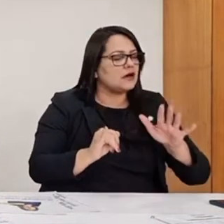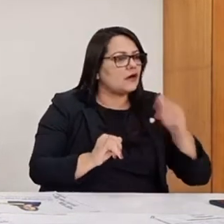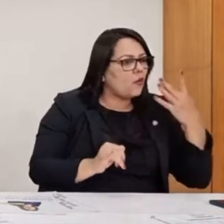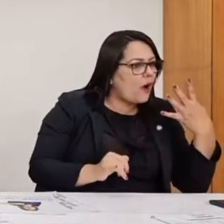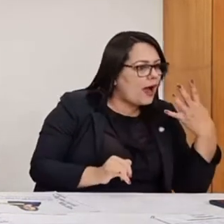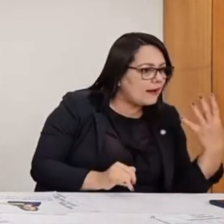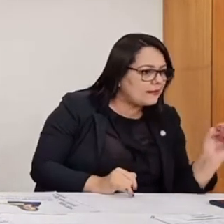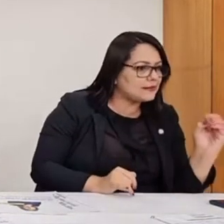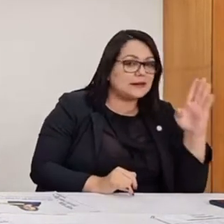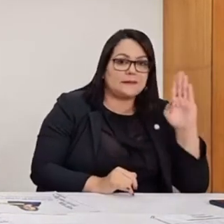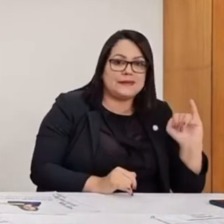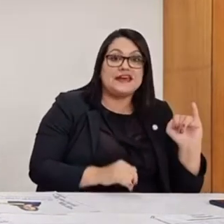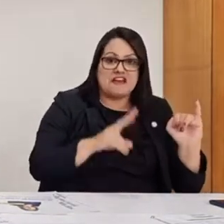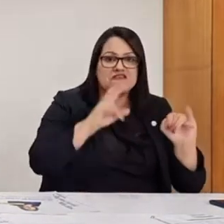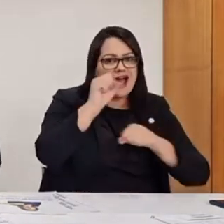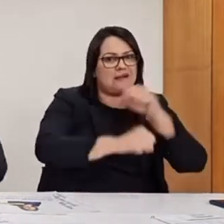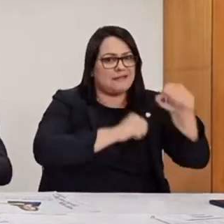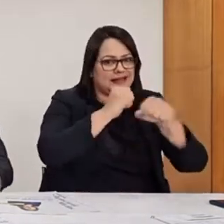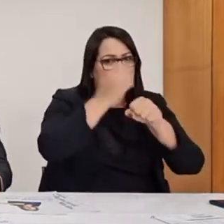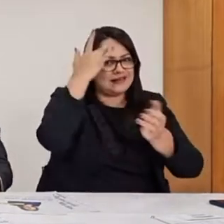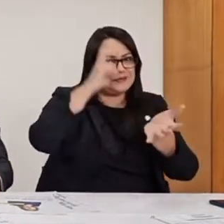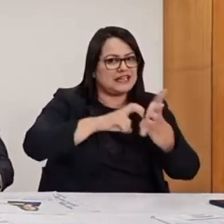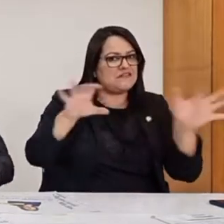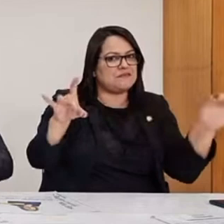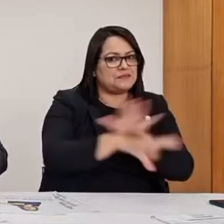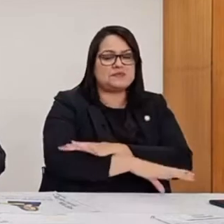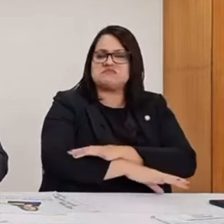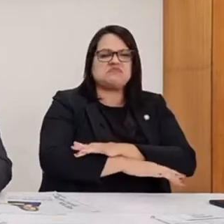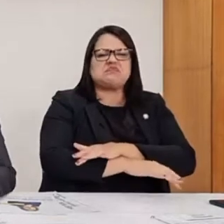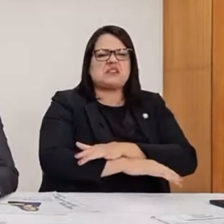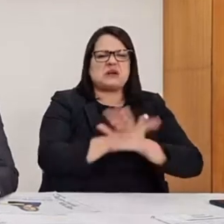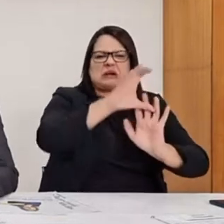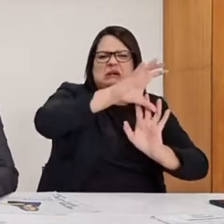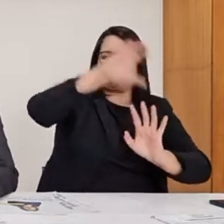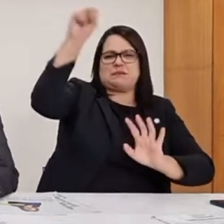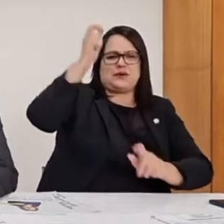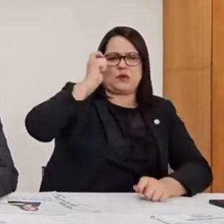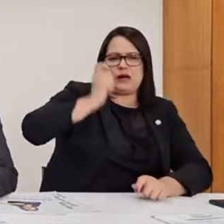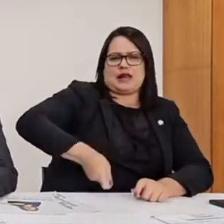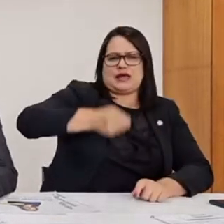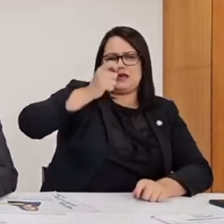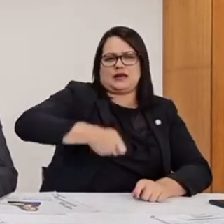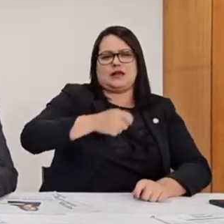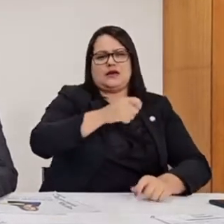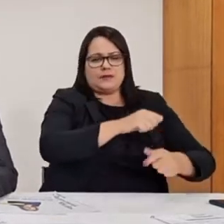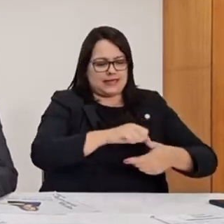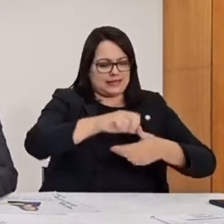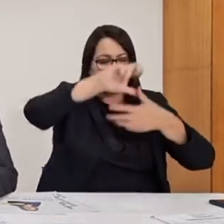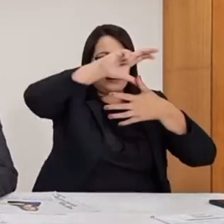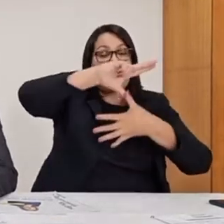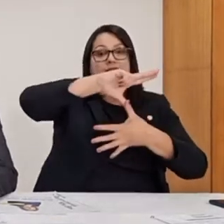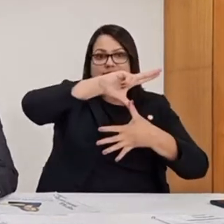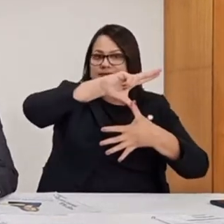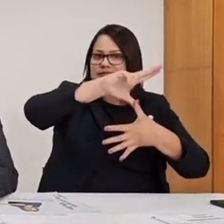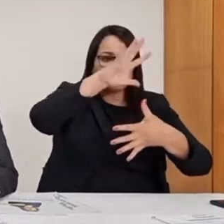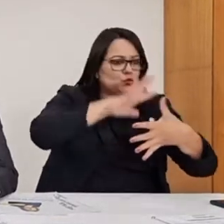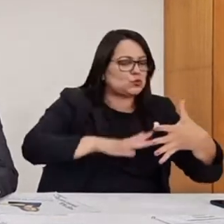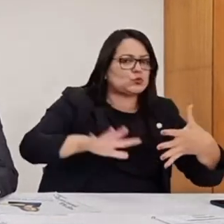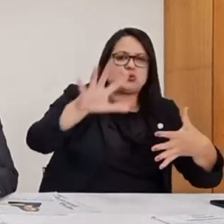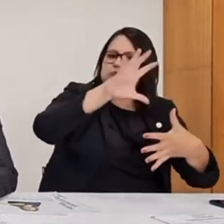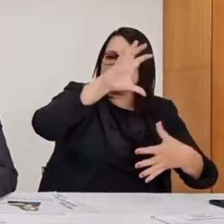esse número. É o maior leilão da história de telecomunicações da América Latina inteira. Isso mostra, né, que a